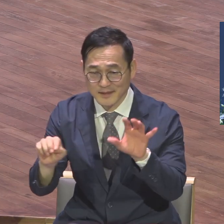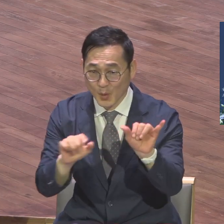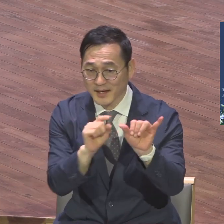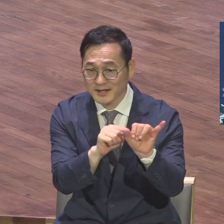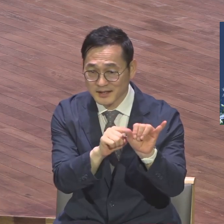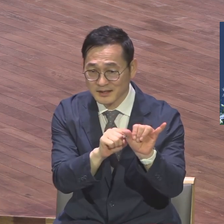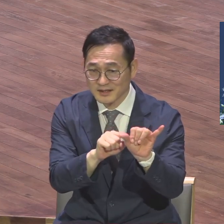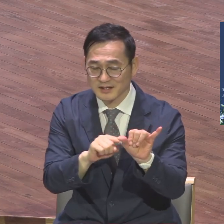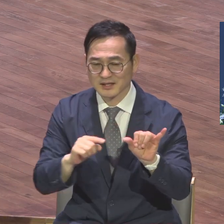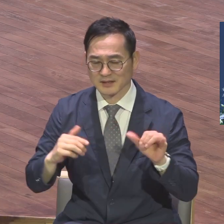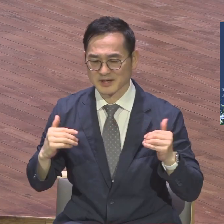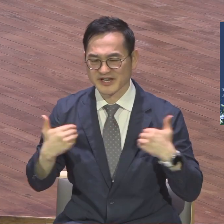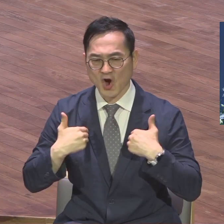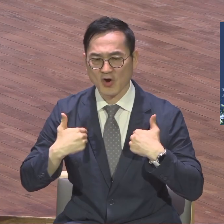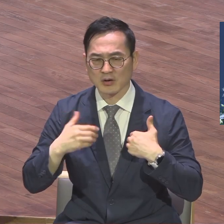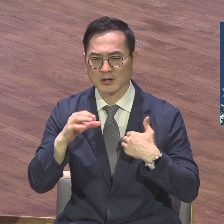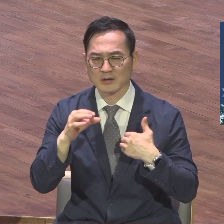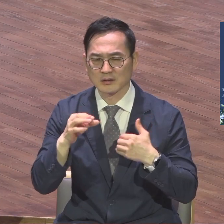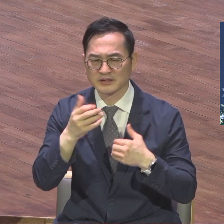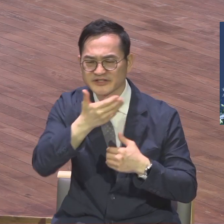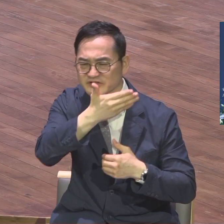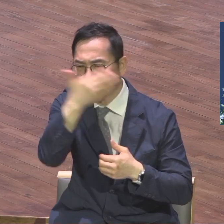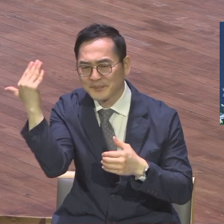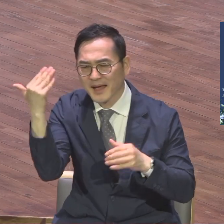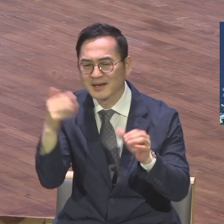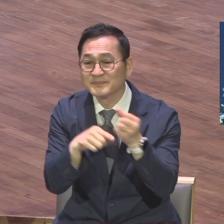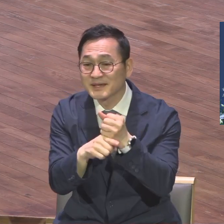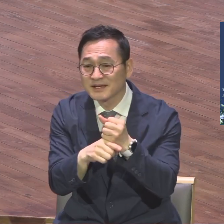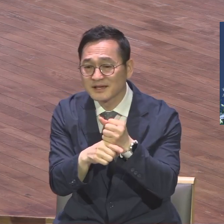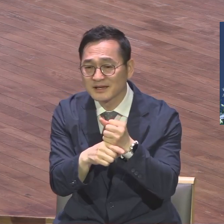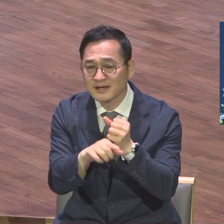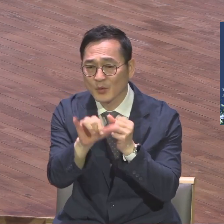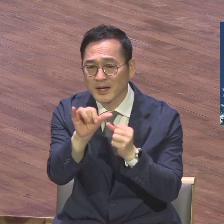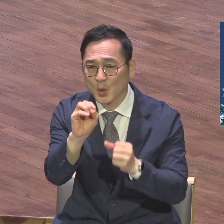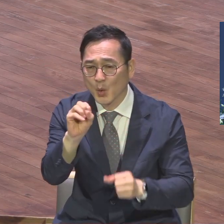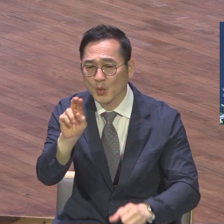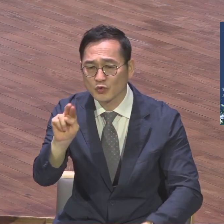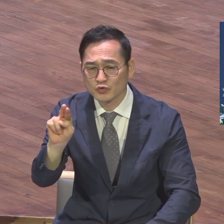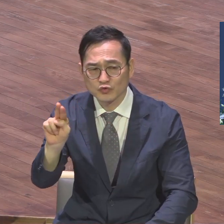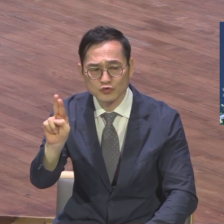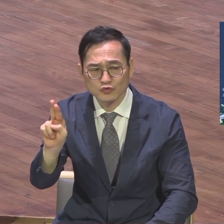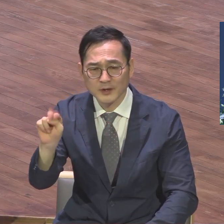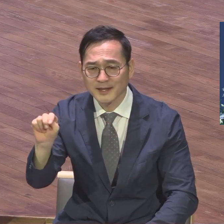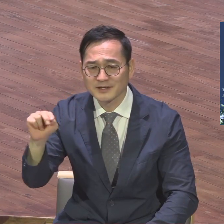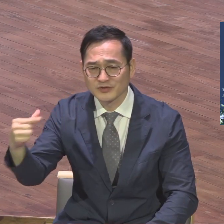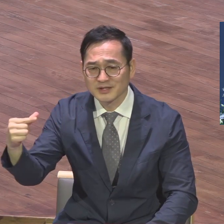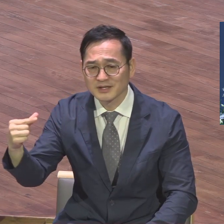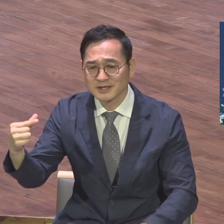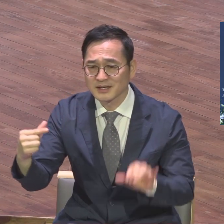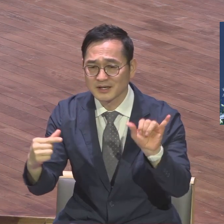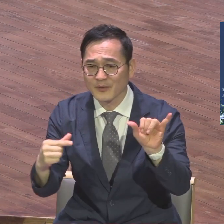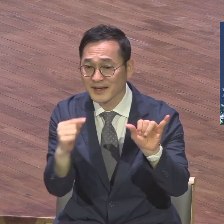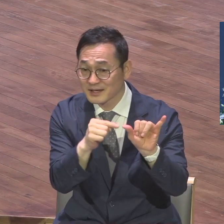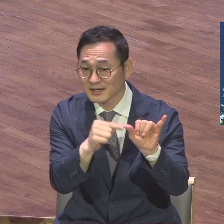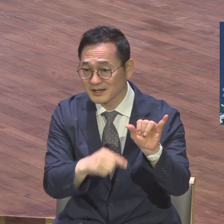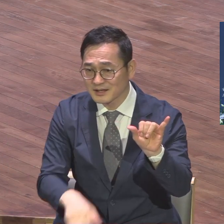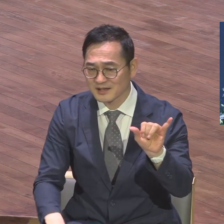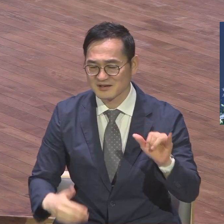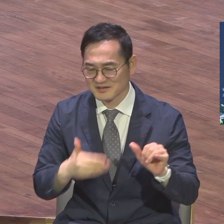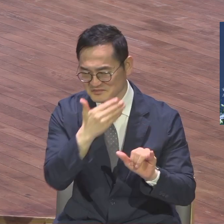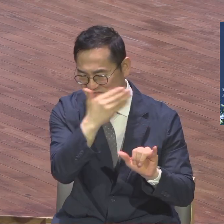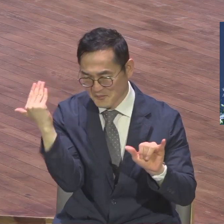젊음과 생동감이 넘치는 이 영. 이런 젊음처럼 예원 공동체는